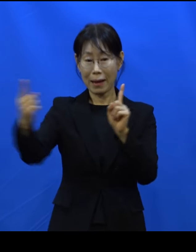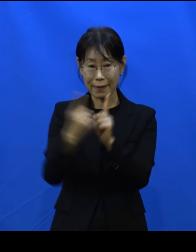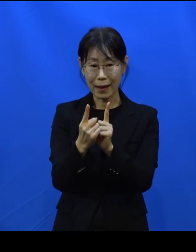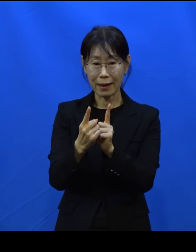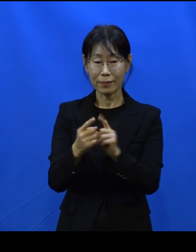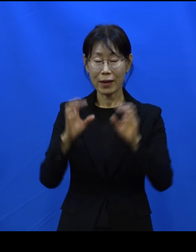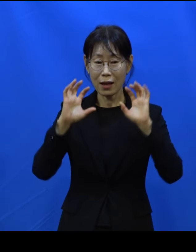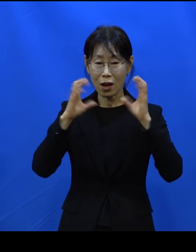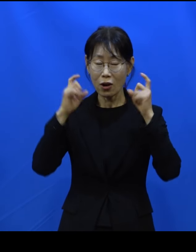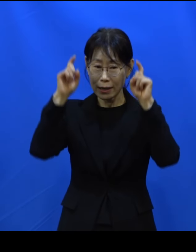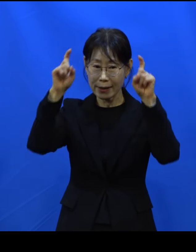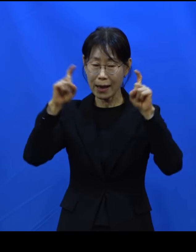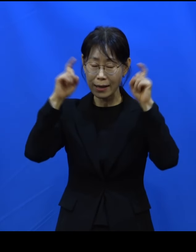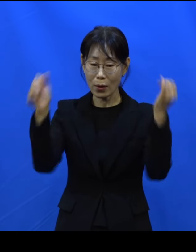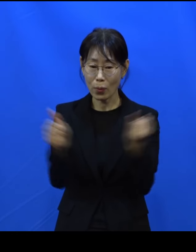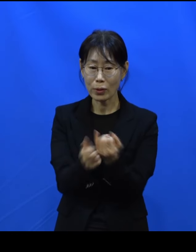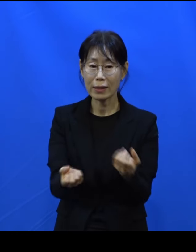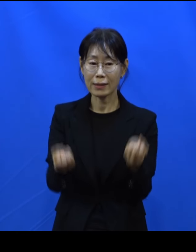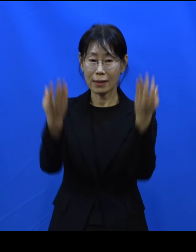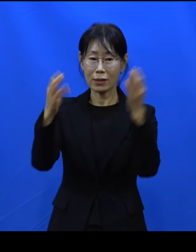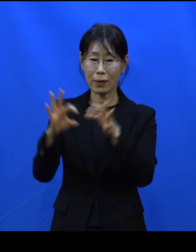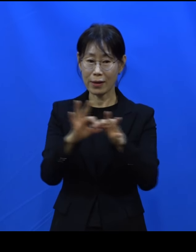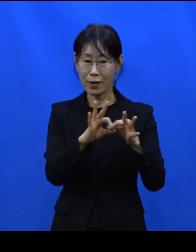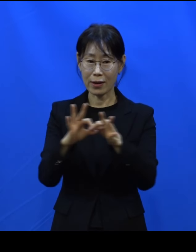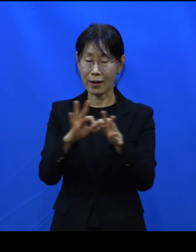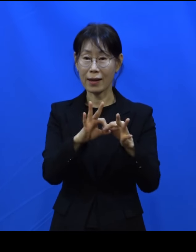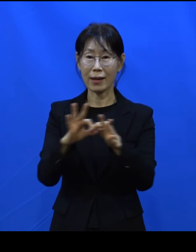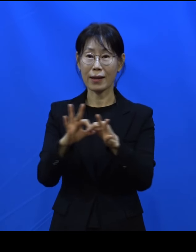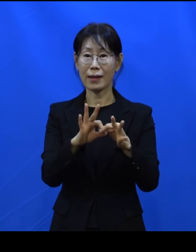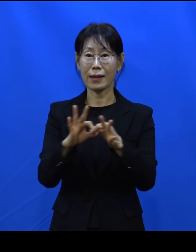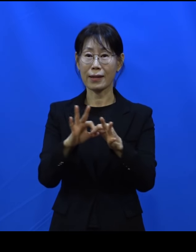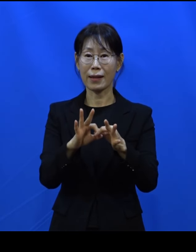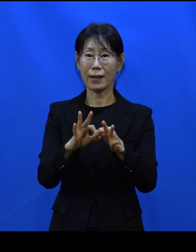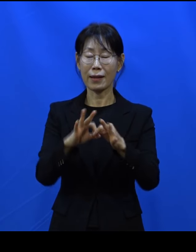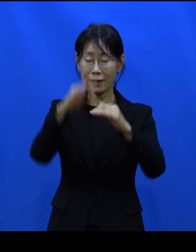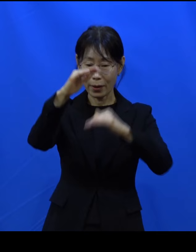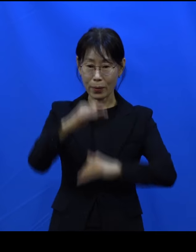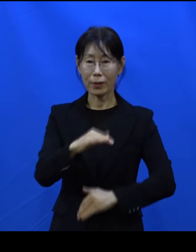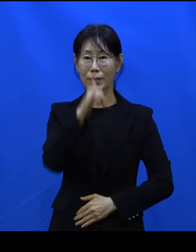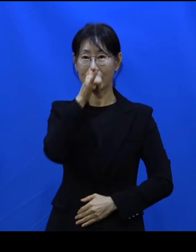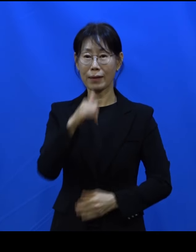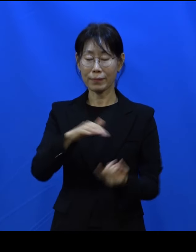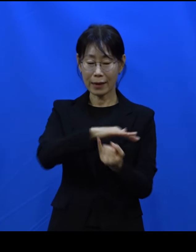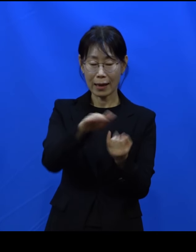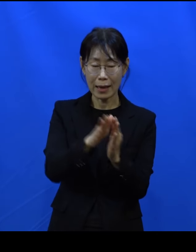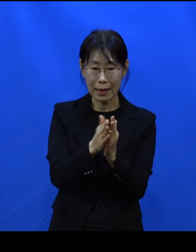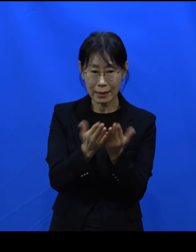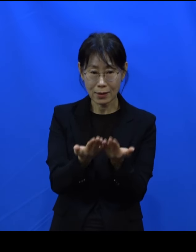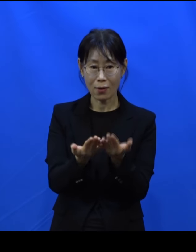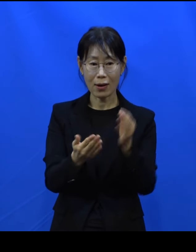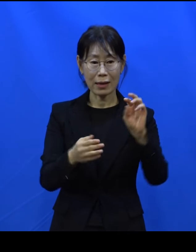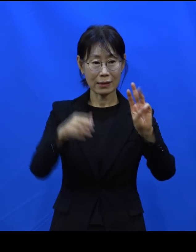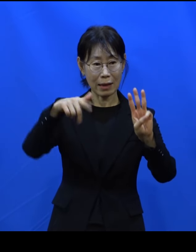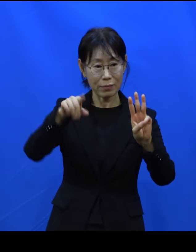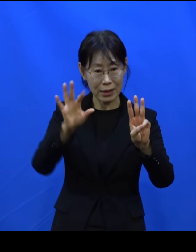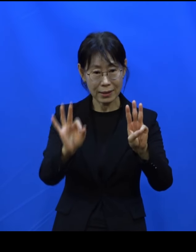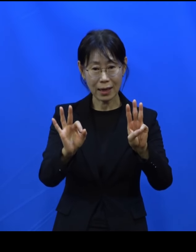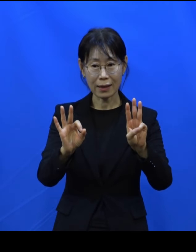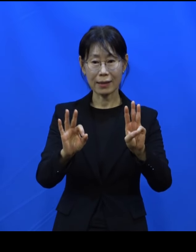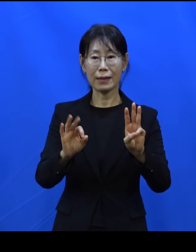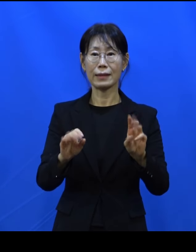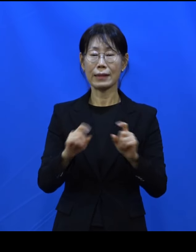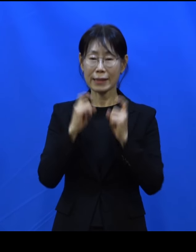양의 혼인잔치와 연결이. 그래서 아가스 3장은 개인적인 영성에